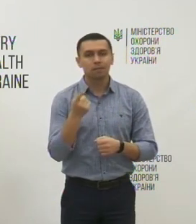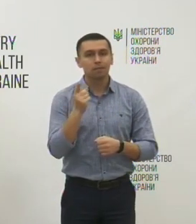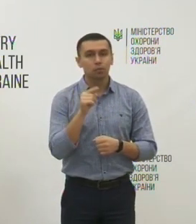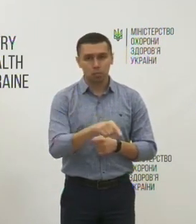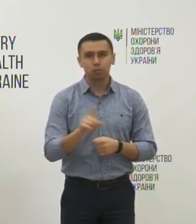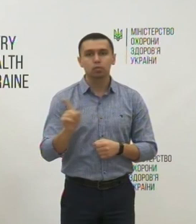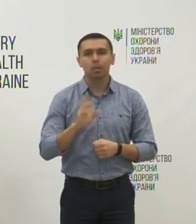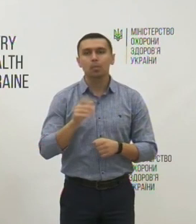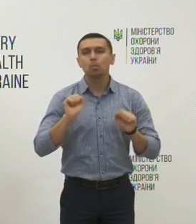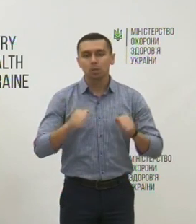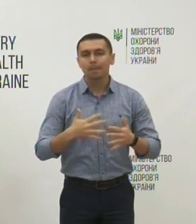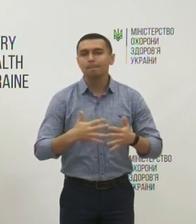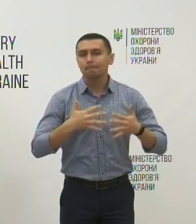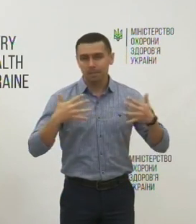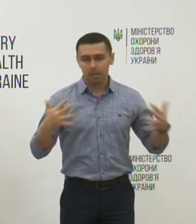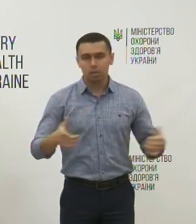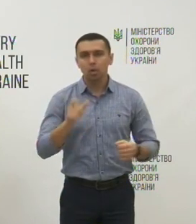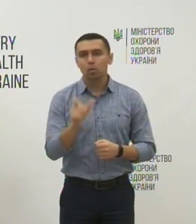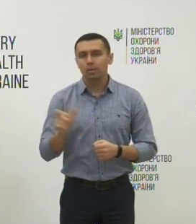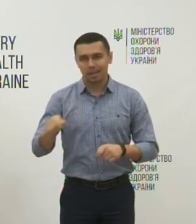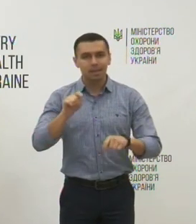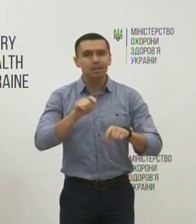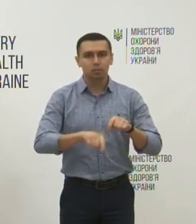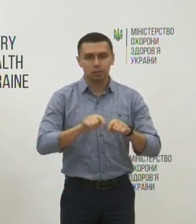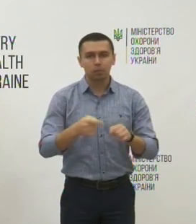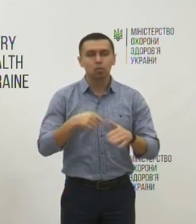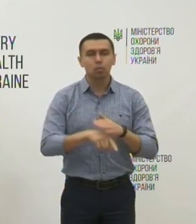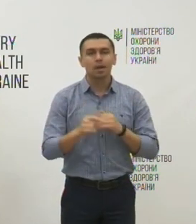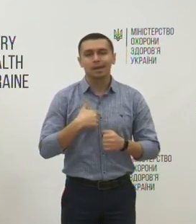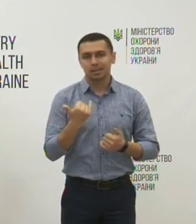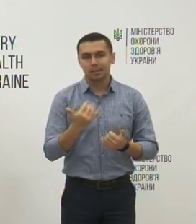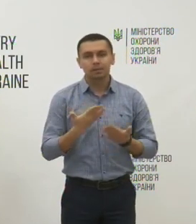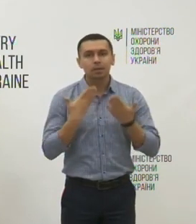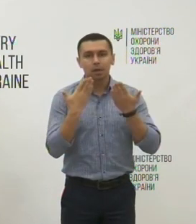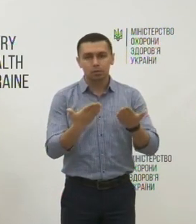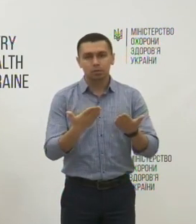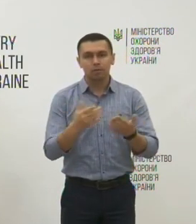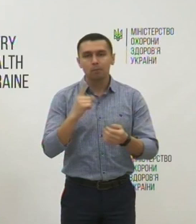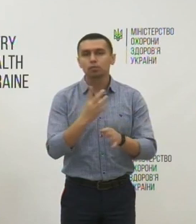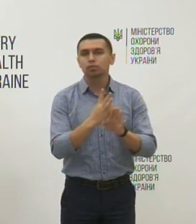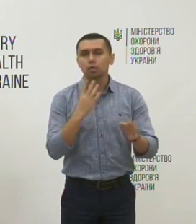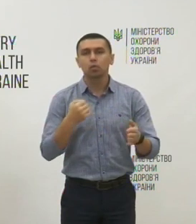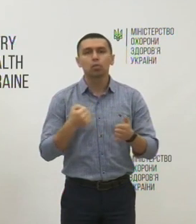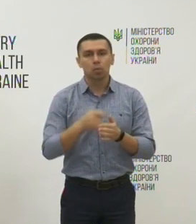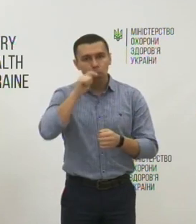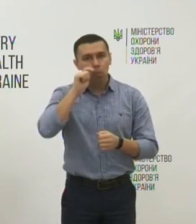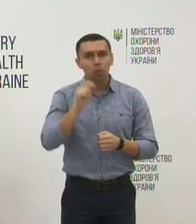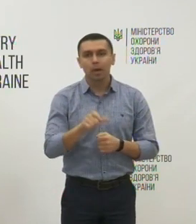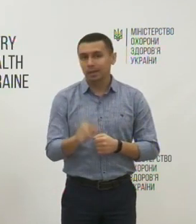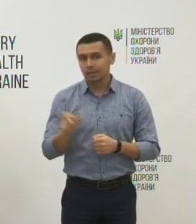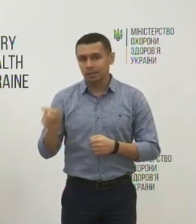тому, щоб якомога більше людей тестувалося. Тому я зараз звертаюся перш за все до